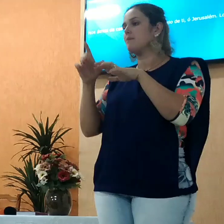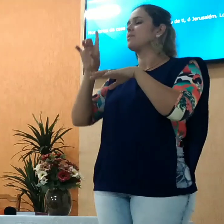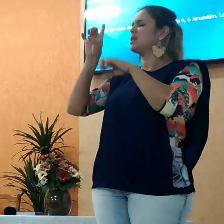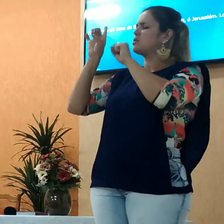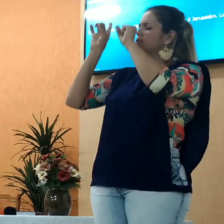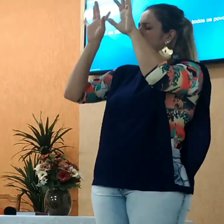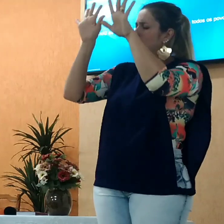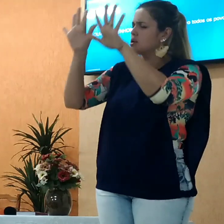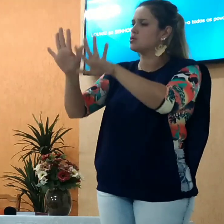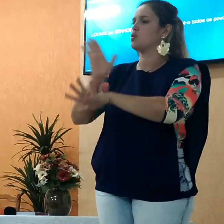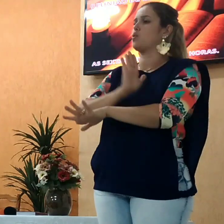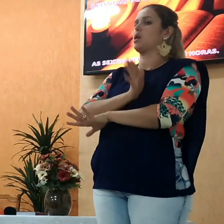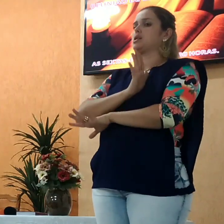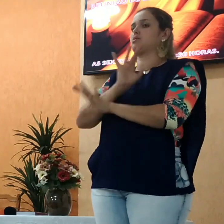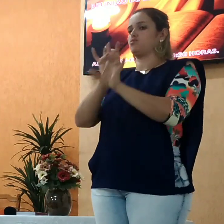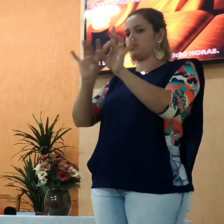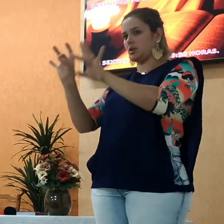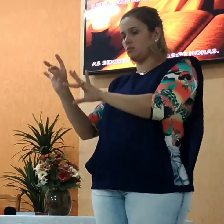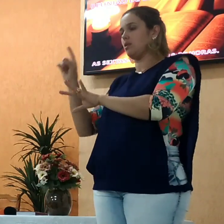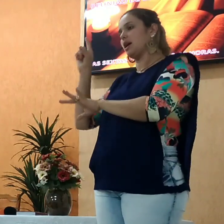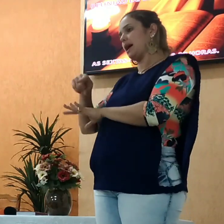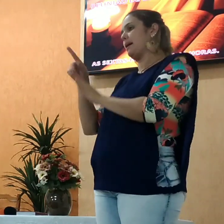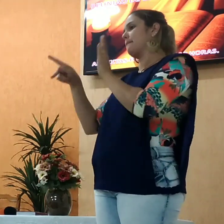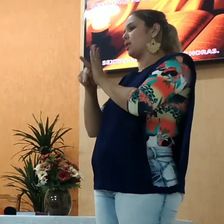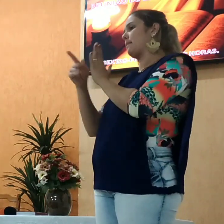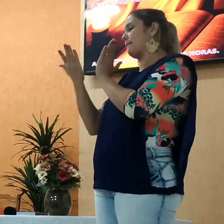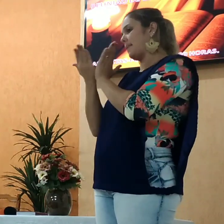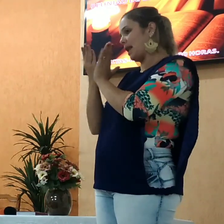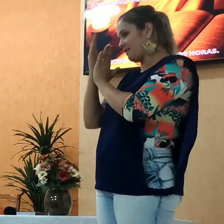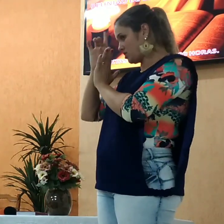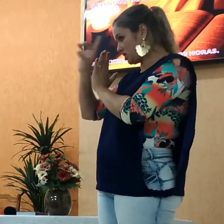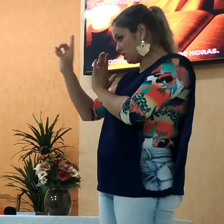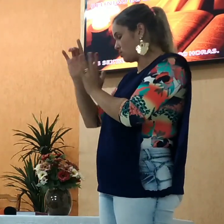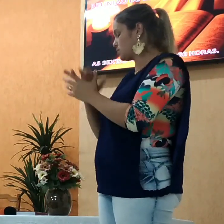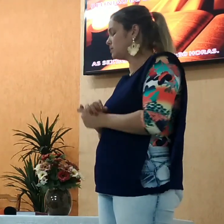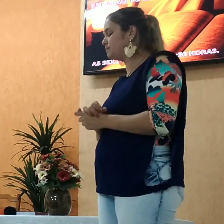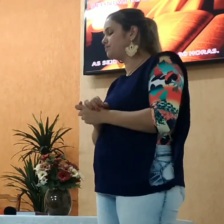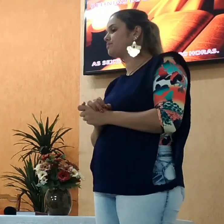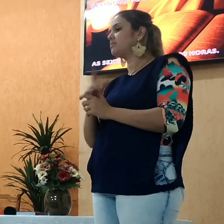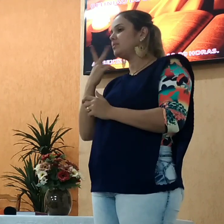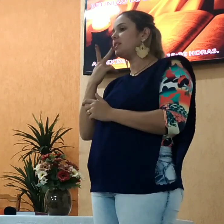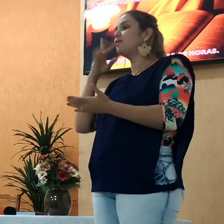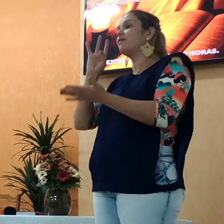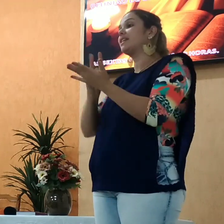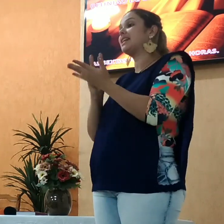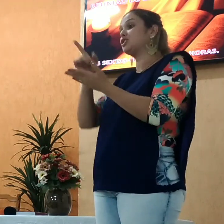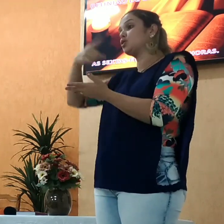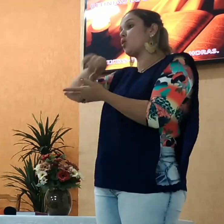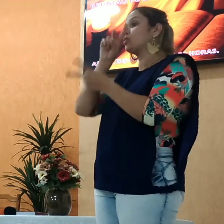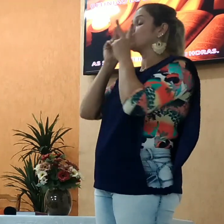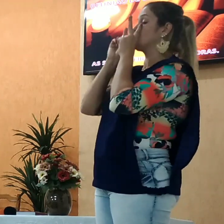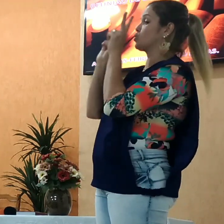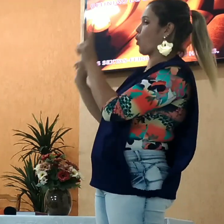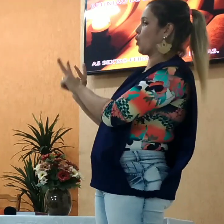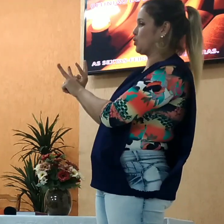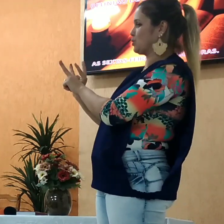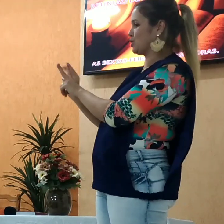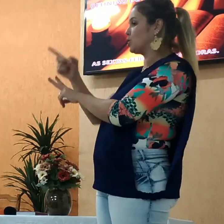Isto procede do Senhor, e é coisa maravilhosa aos nossos olhos. Nós